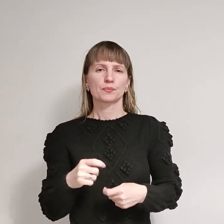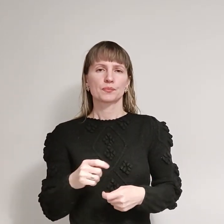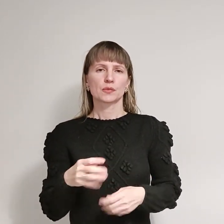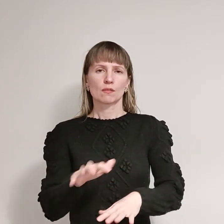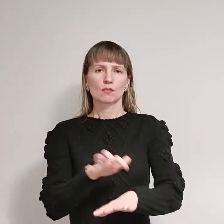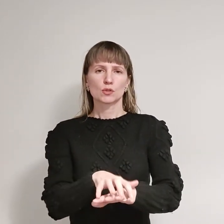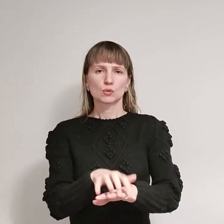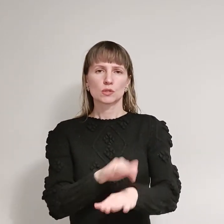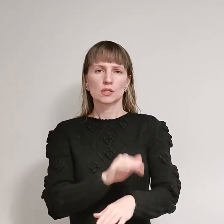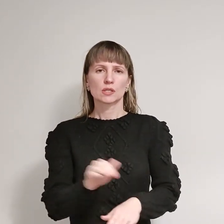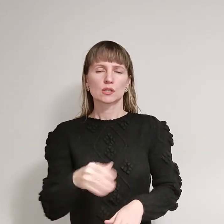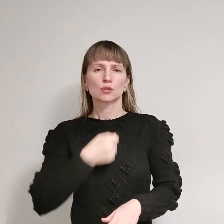дитячий привозили.